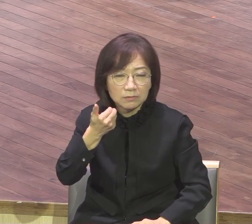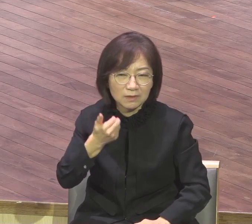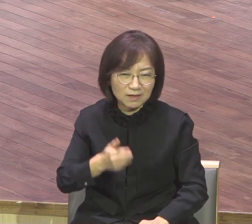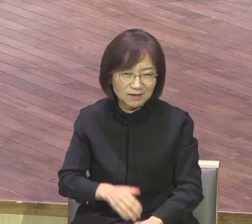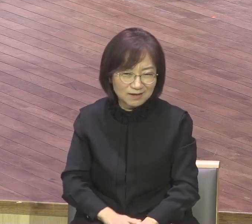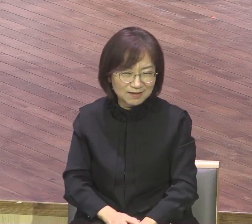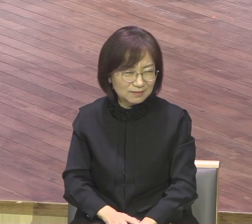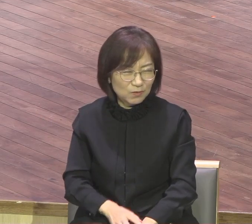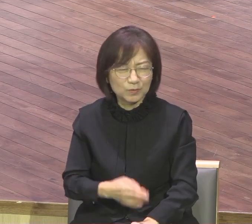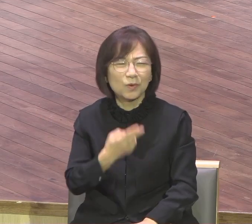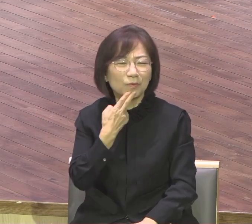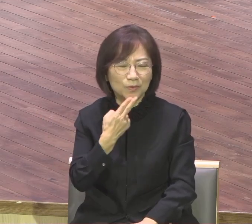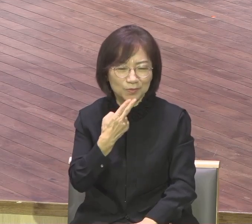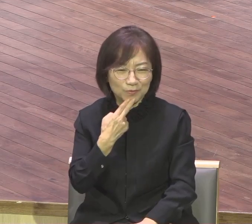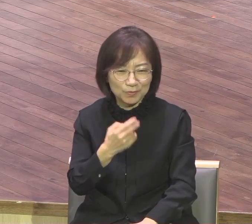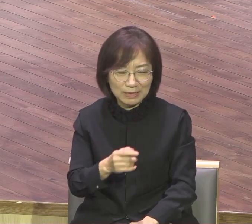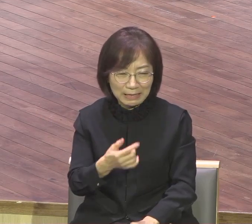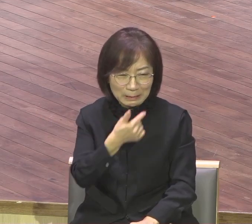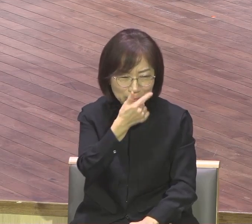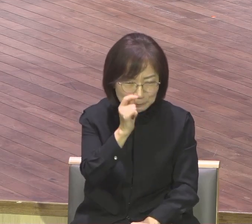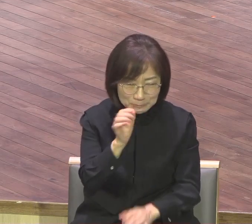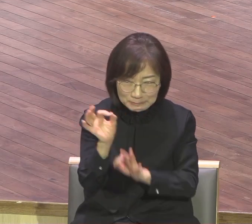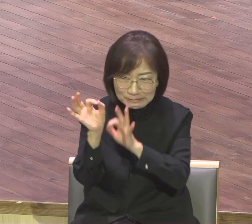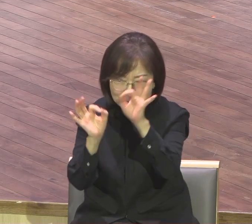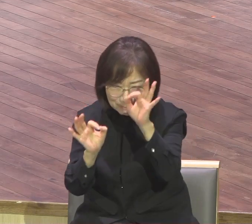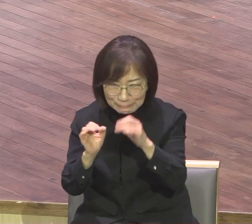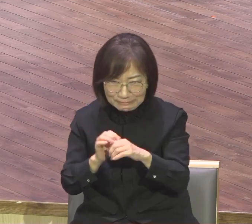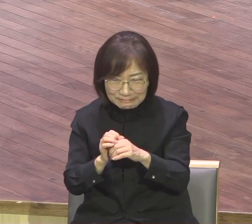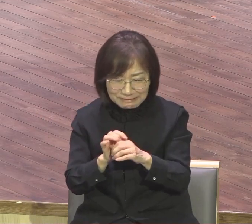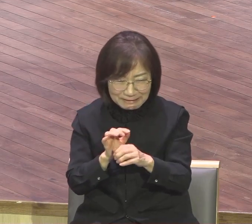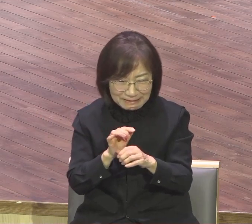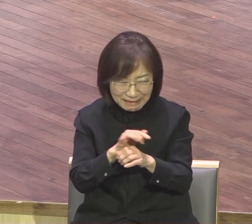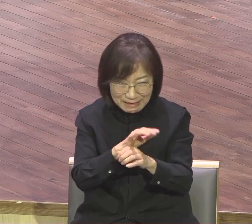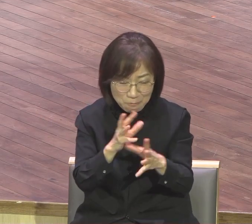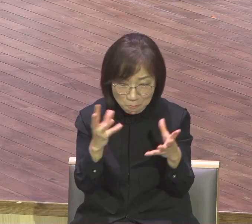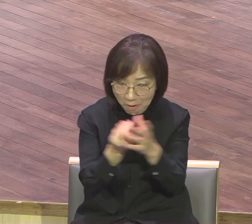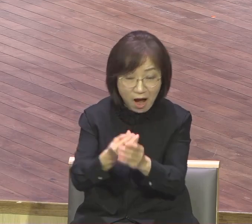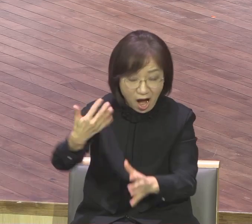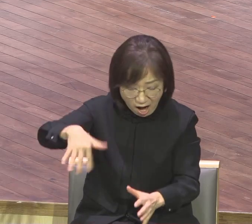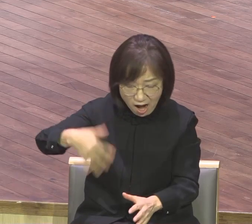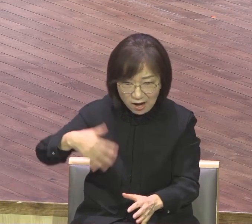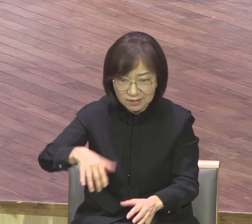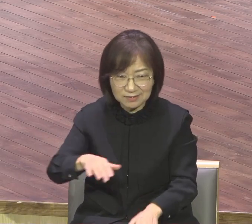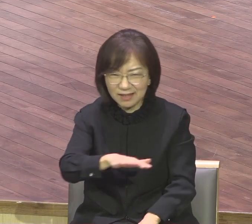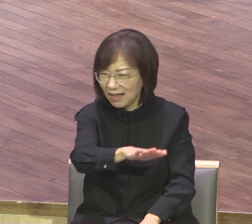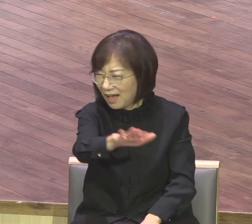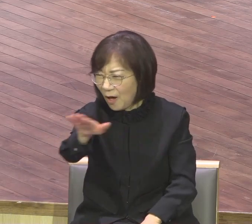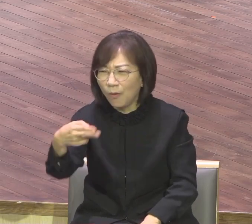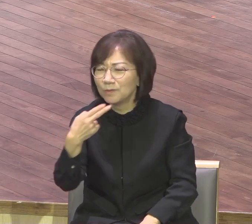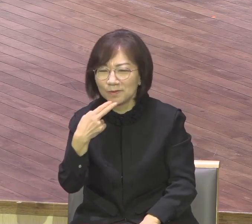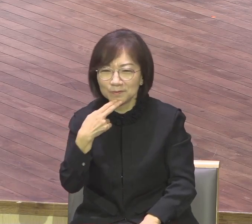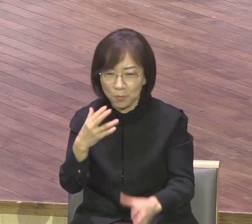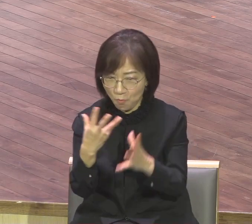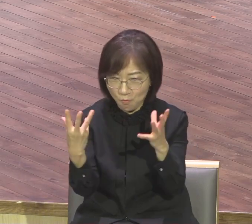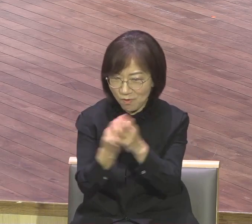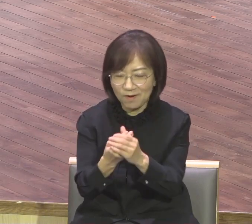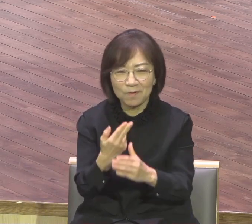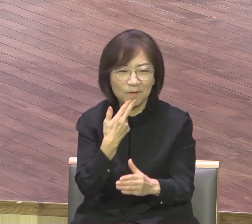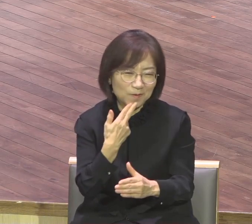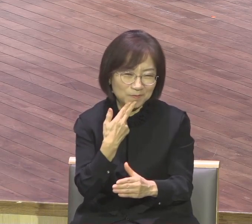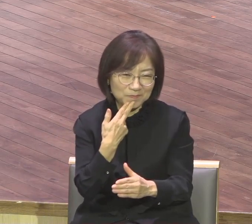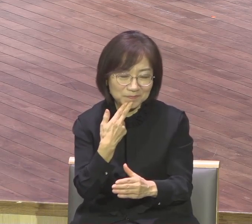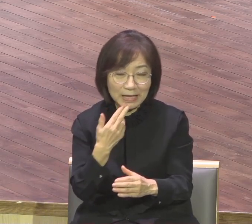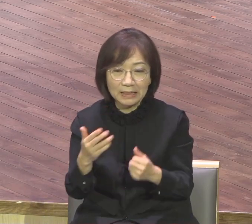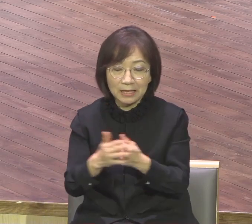중. Todos están en construcción. 공사 중이에요. En construcción. 아니, 완성된 자 아무도 없어요. No hay ninguna persona que esté completo.